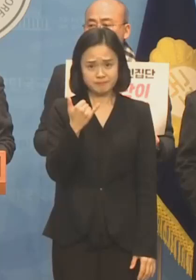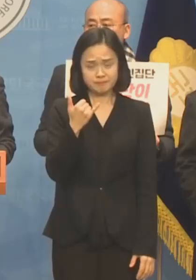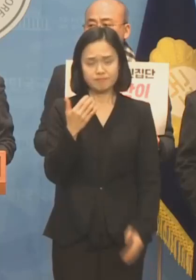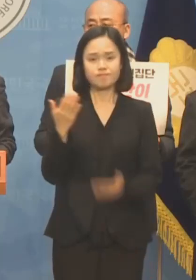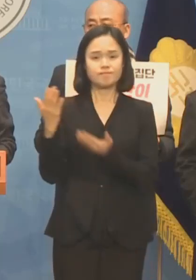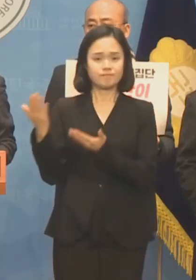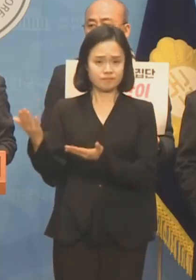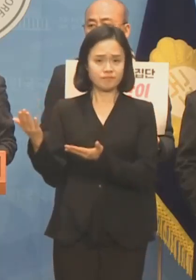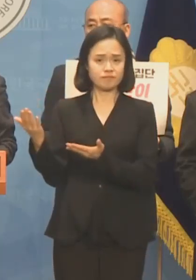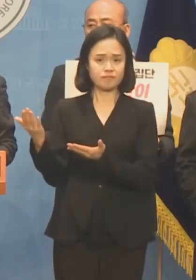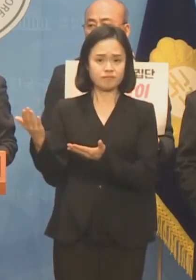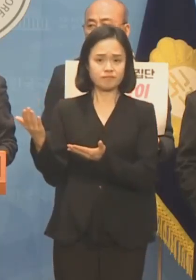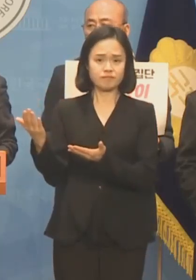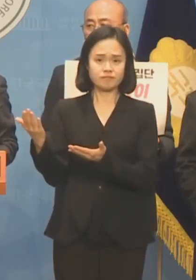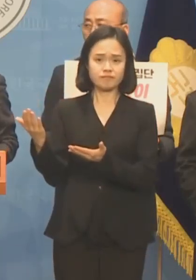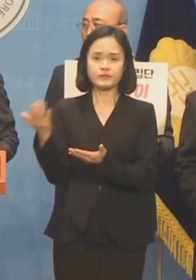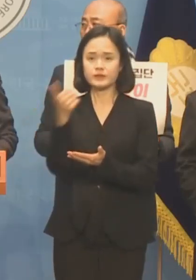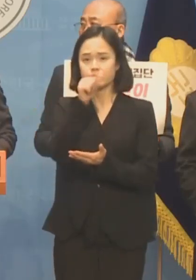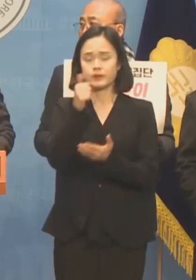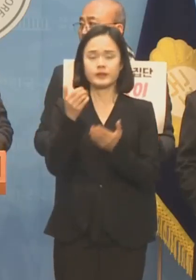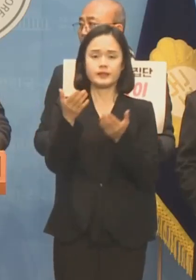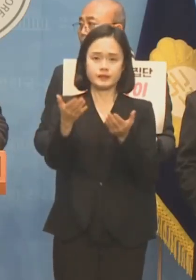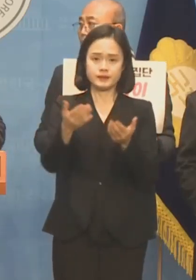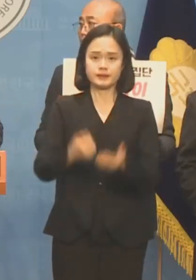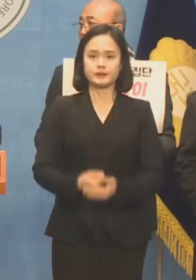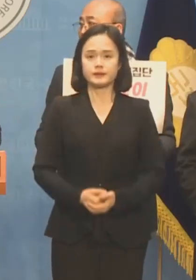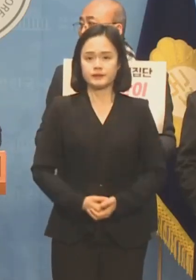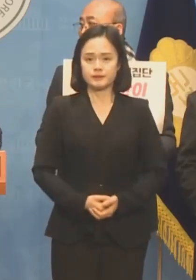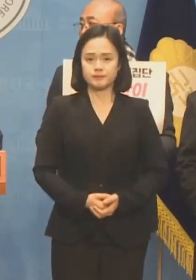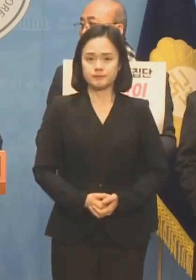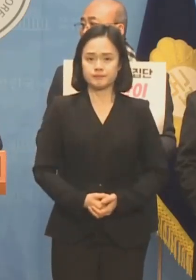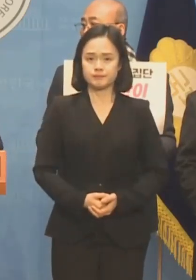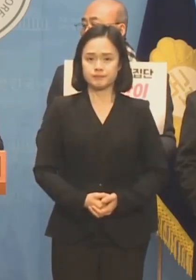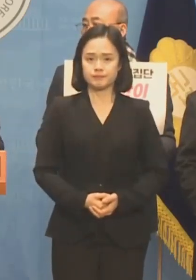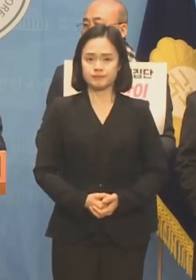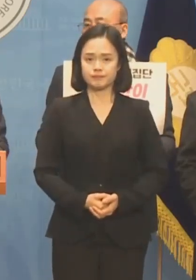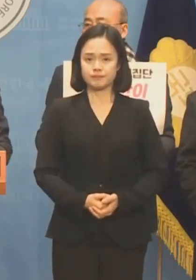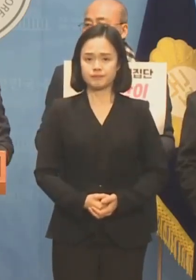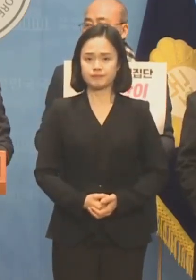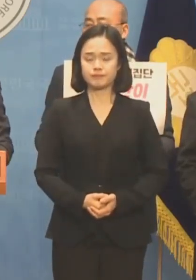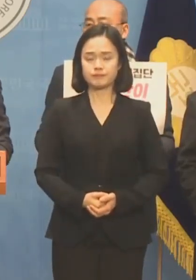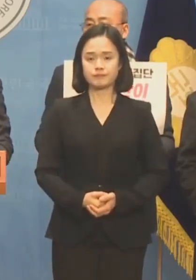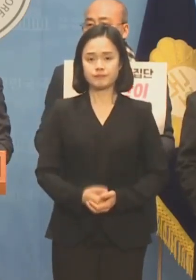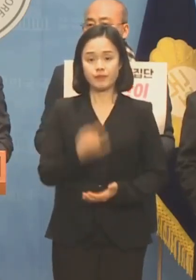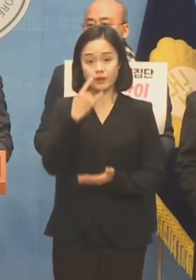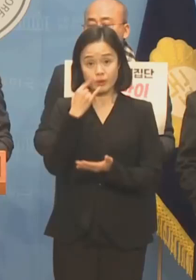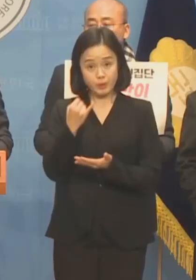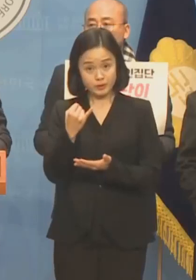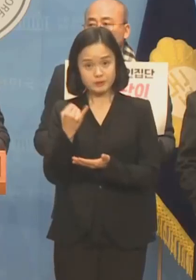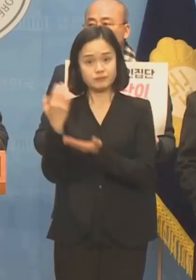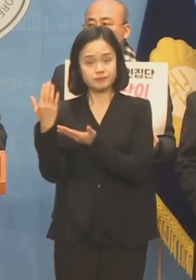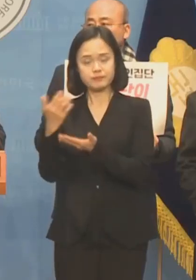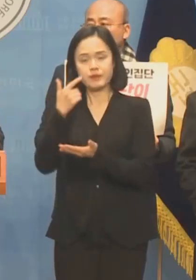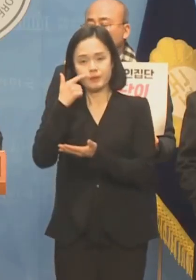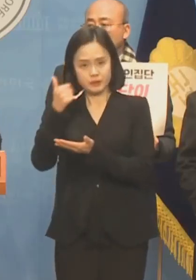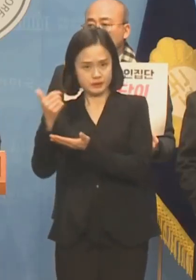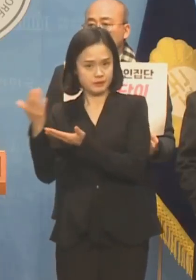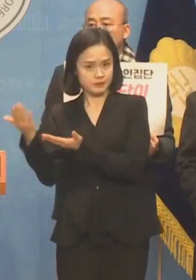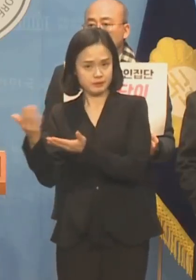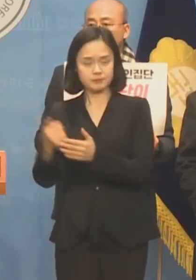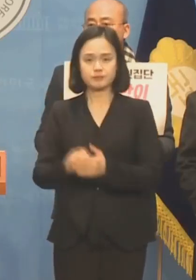소개 인사드립니다. 우리 어머님과 강민주 아버님과 어머님이시고요. 그다음에 맨